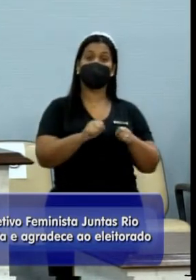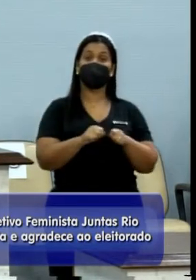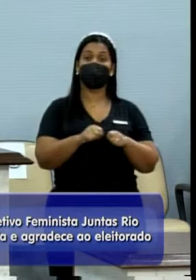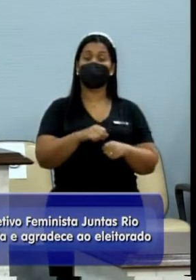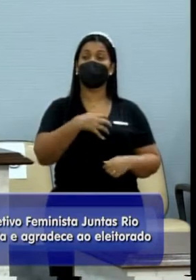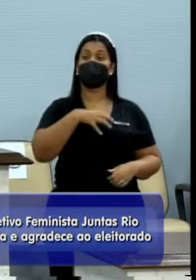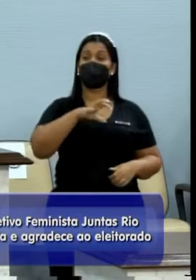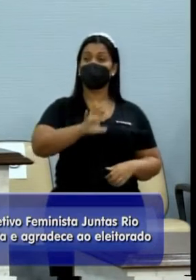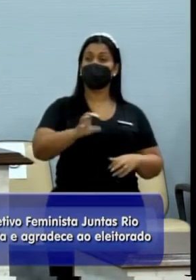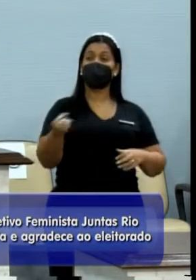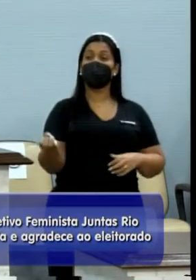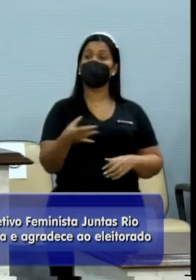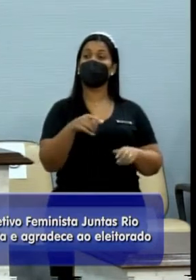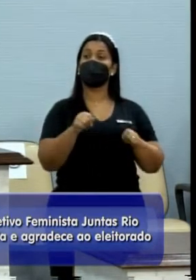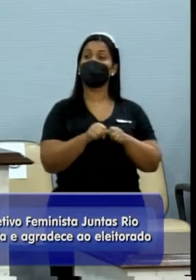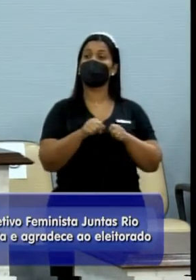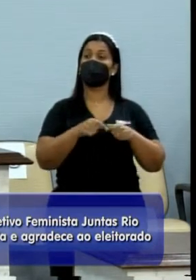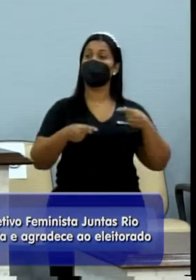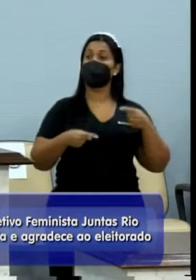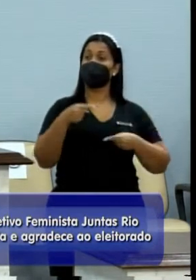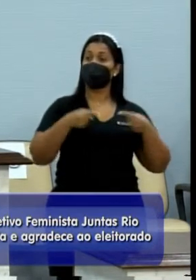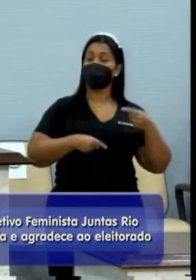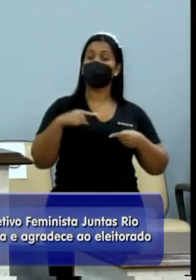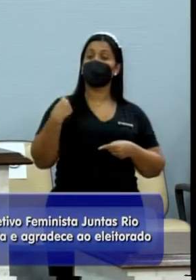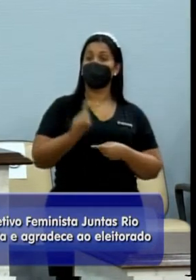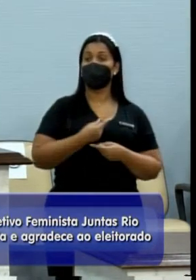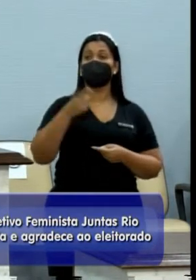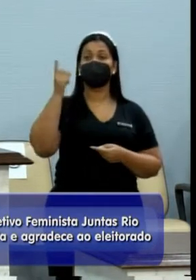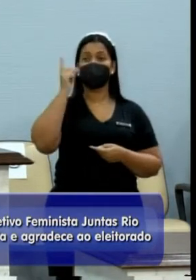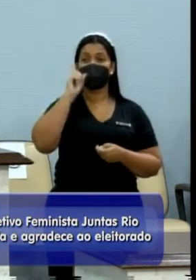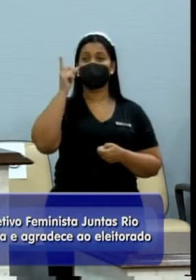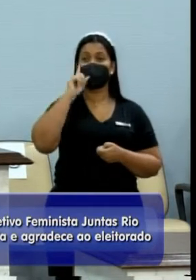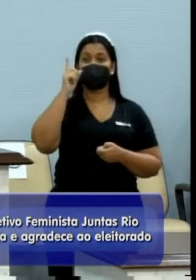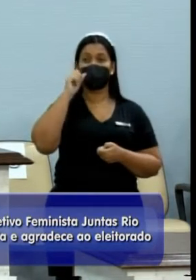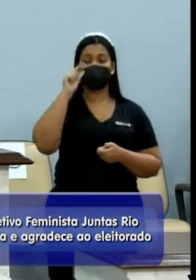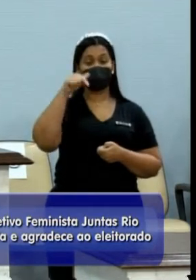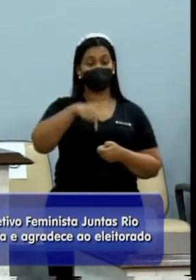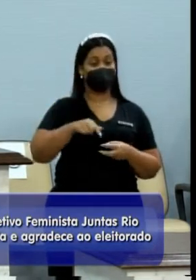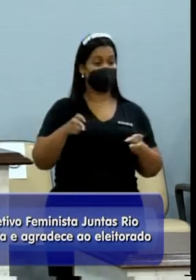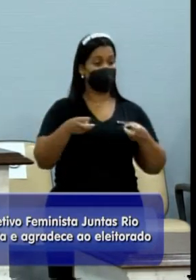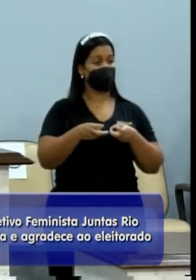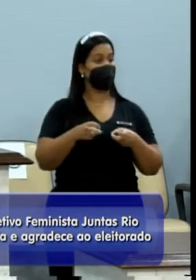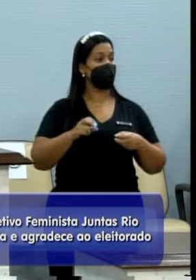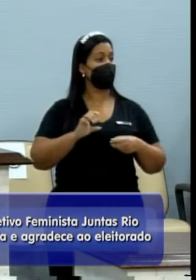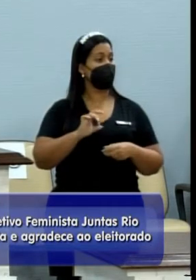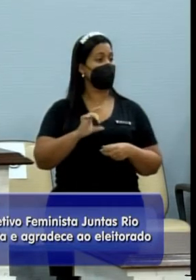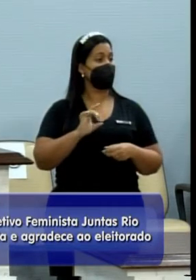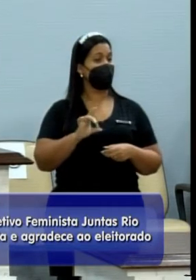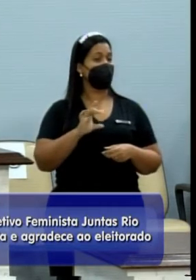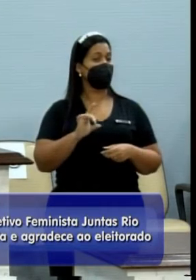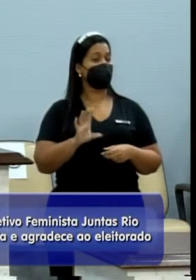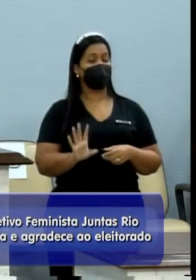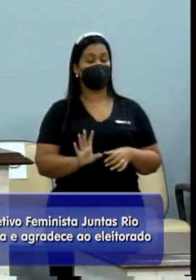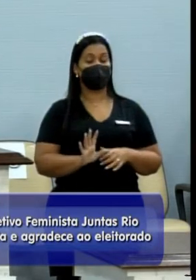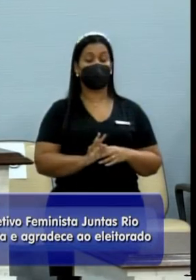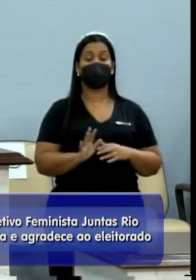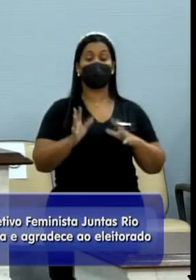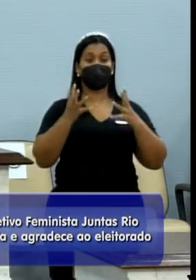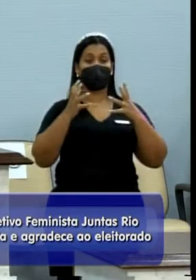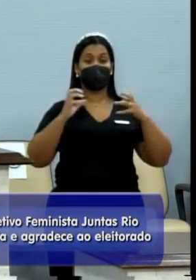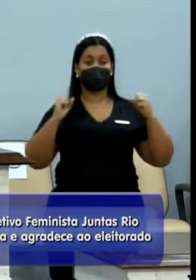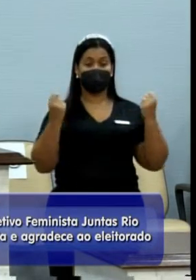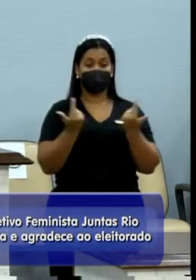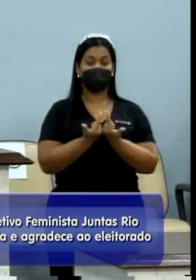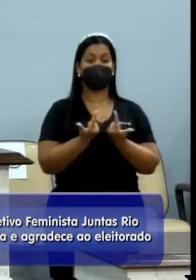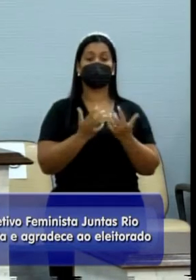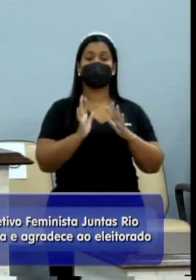formas de fazer política. Fazer política está no nosso dia a dia, não só aqui nessa casa, não só nas assembleias, não só